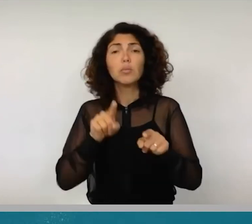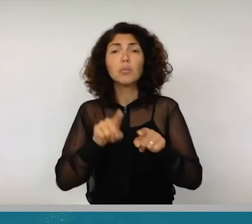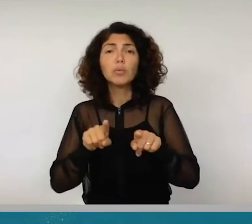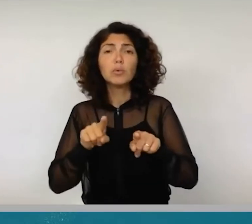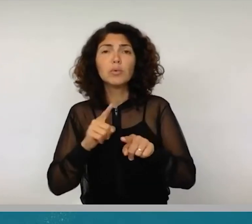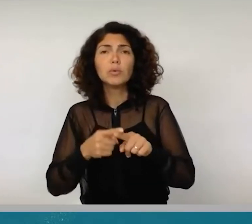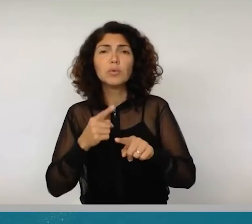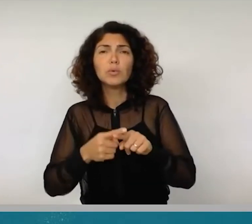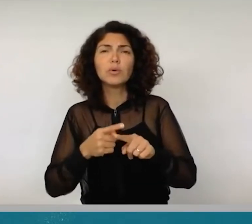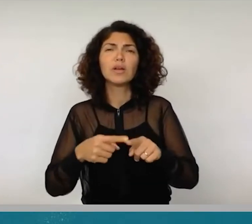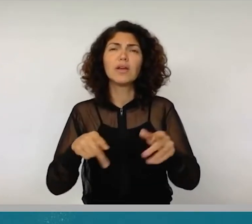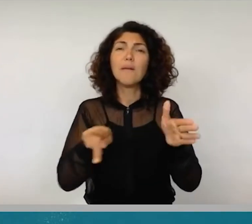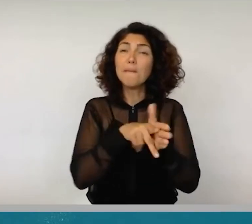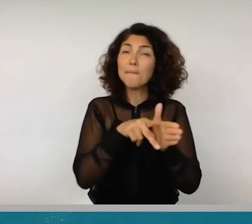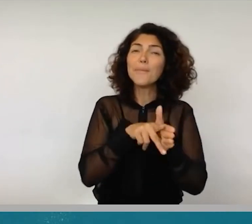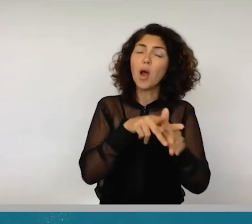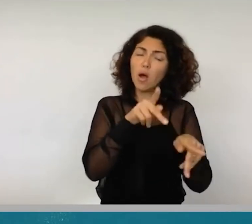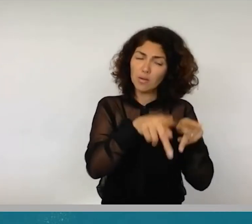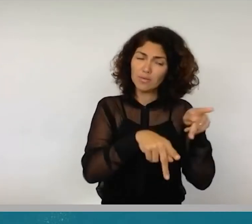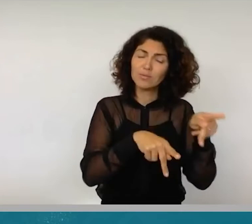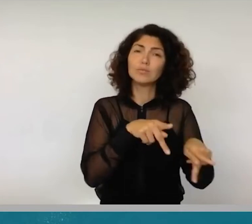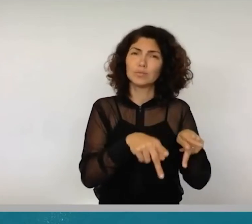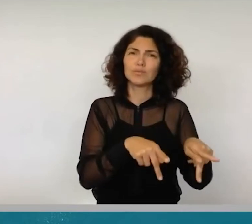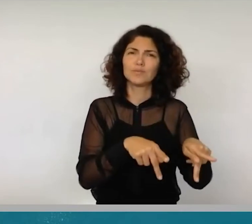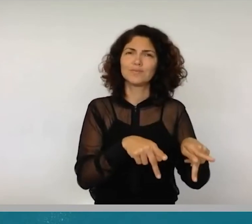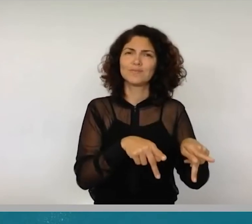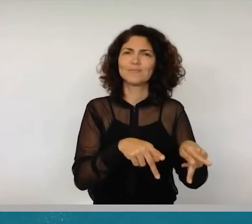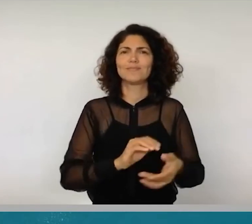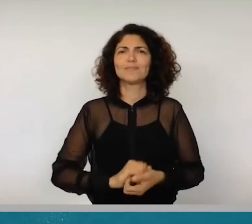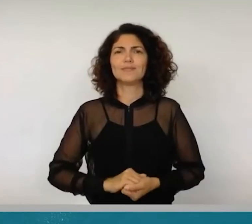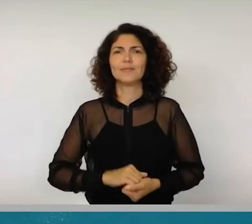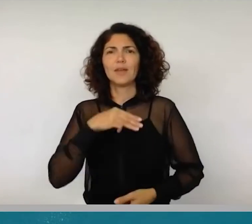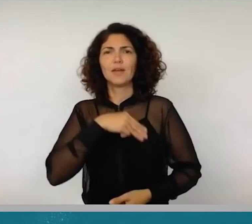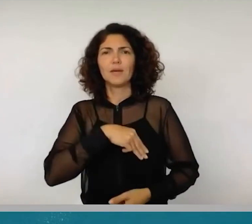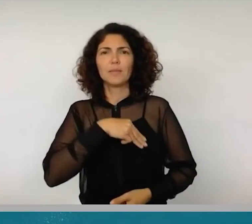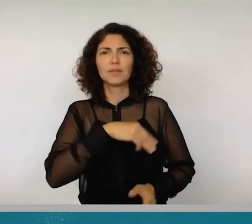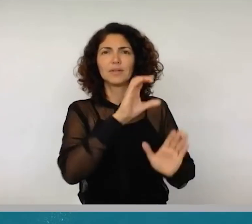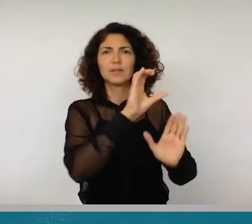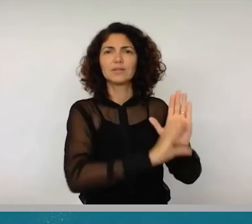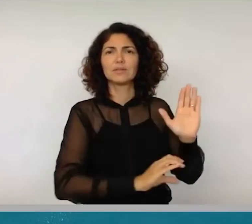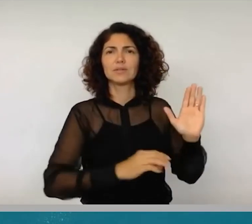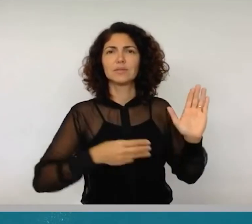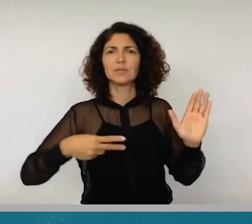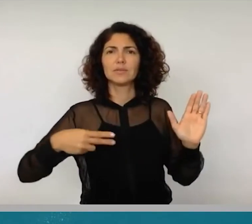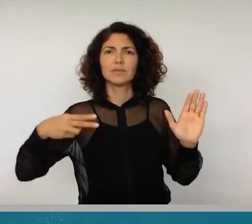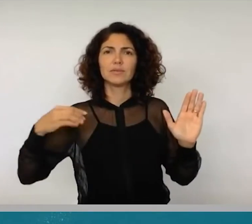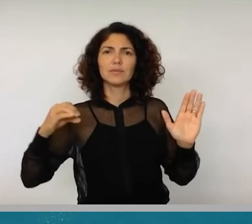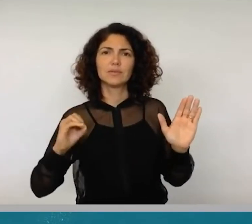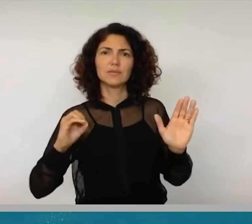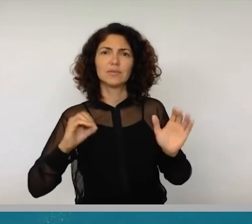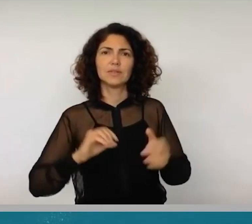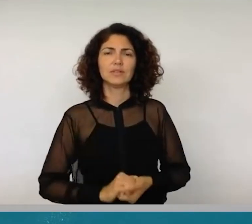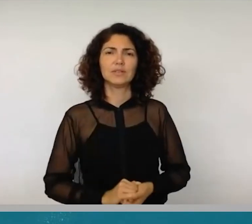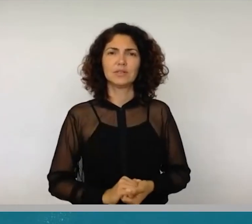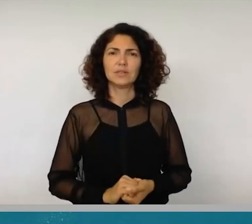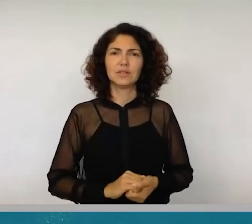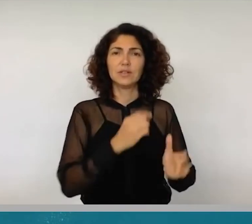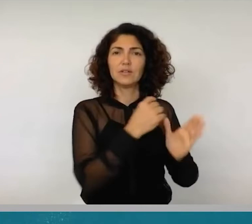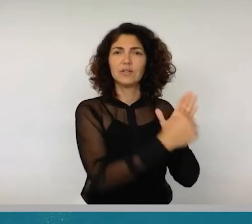versículos. Dá uma olhada, Mateus 20, só para vocês entenderem esse versículo, tá? Mateus 20, 15.